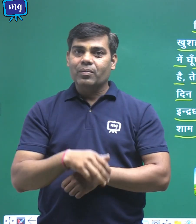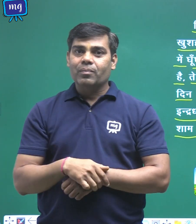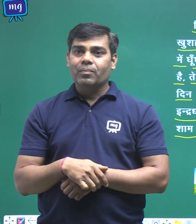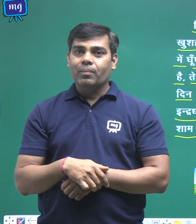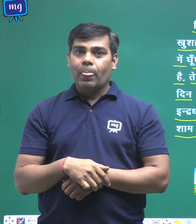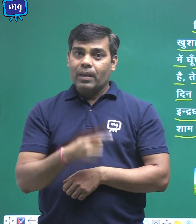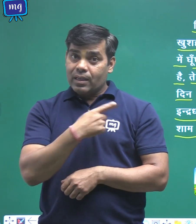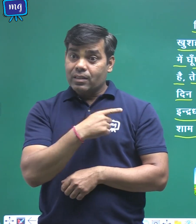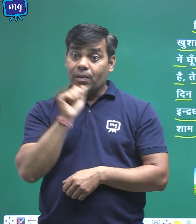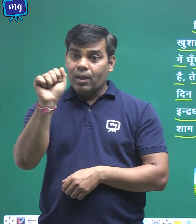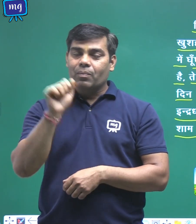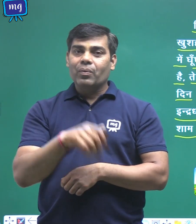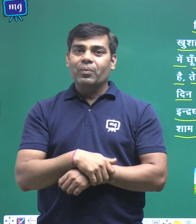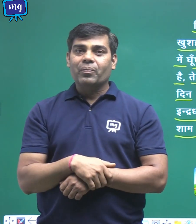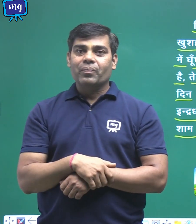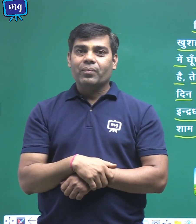इसमें आपको